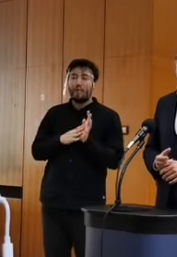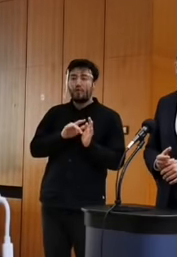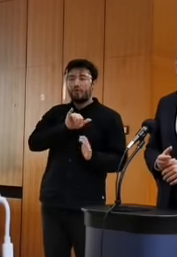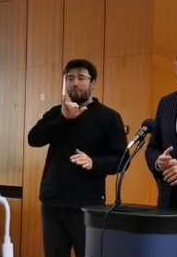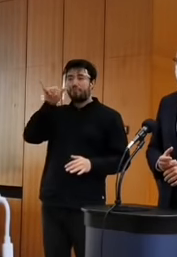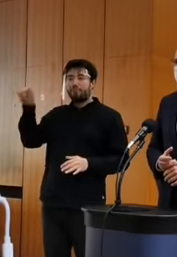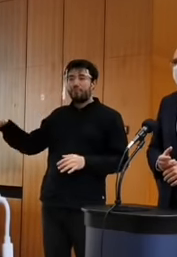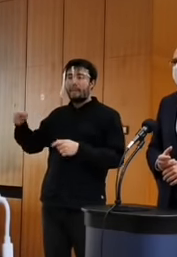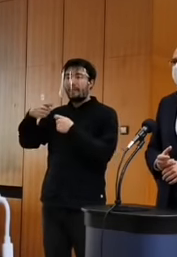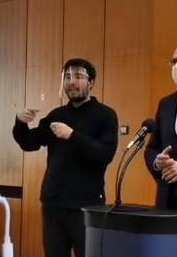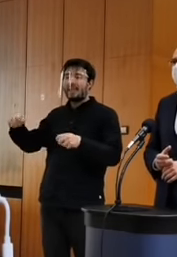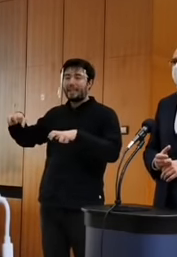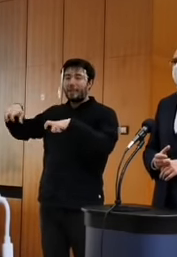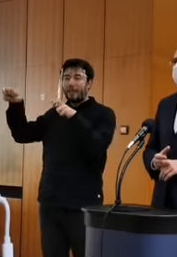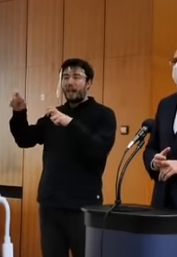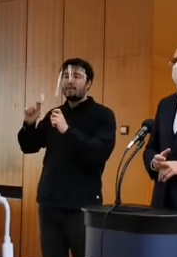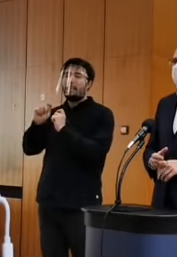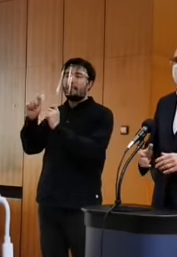Neviem to potvrdiť, ani